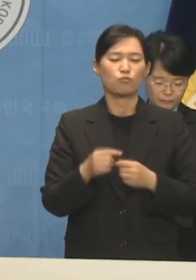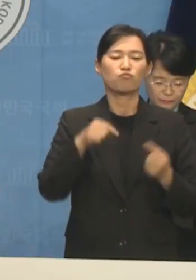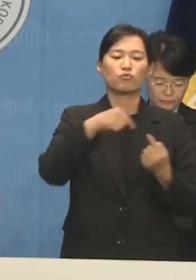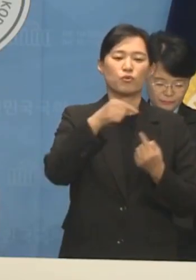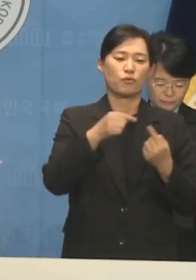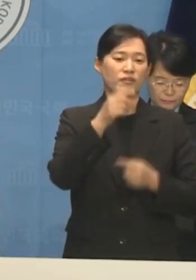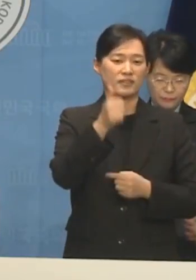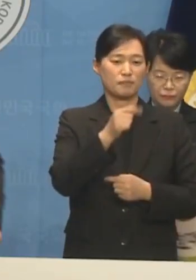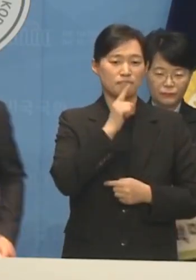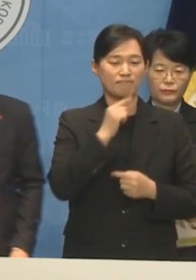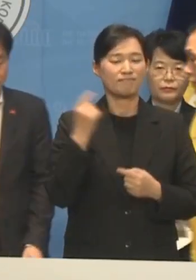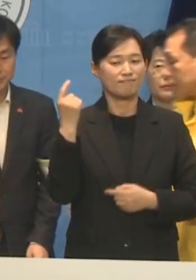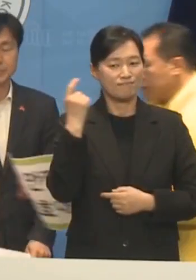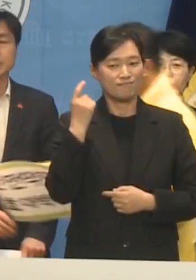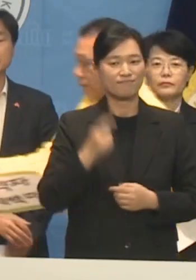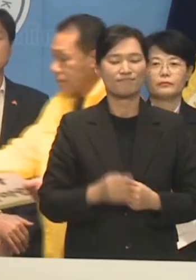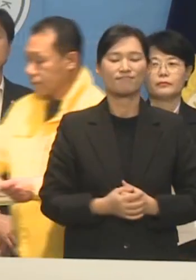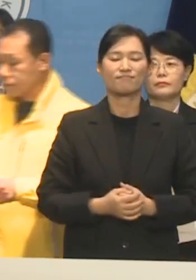하겠습니다.